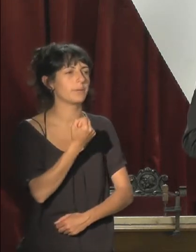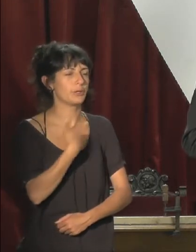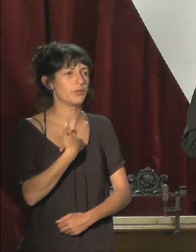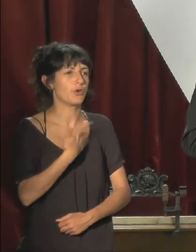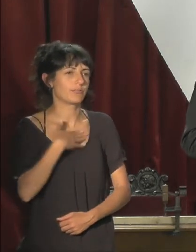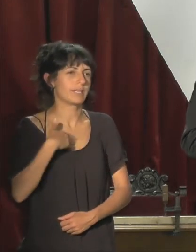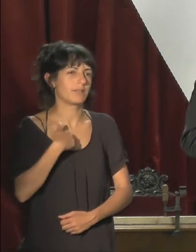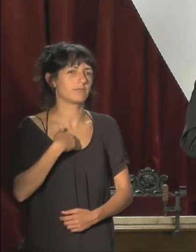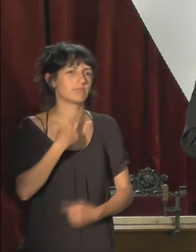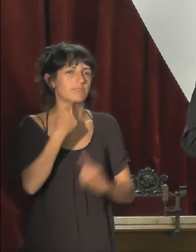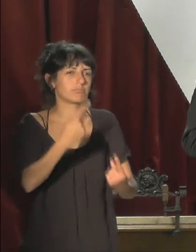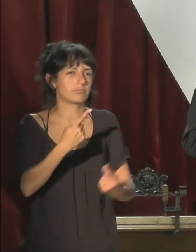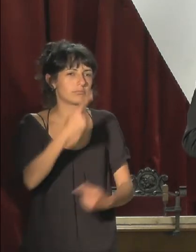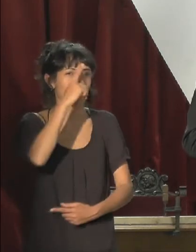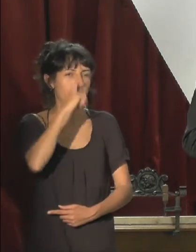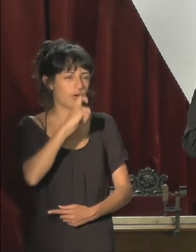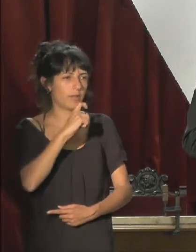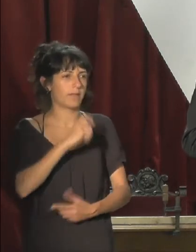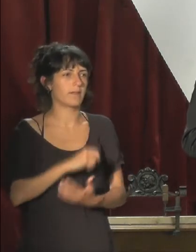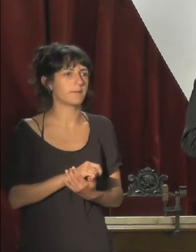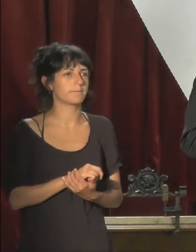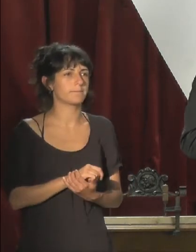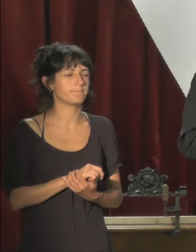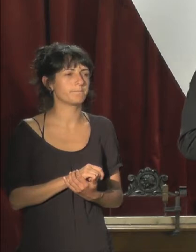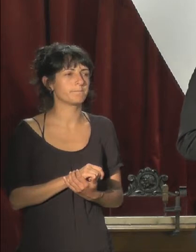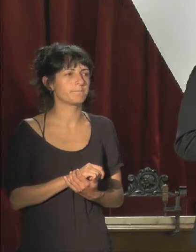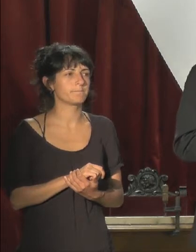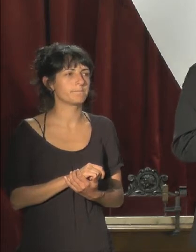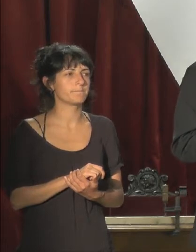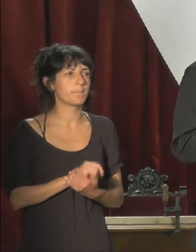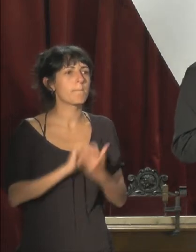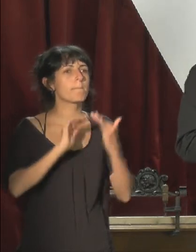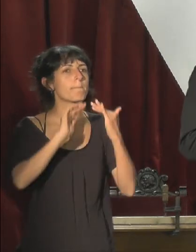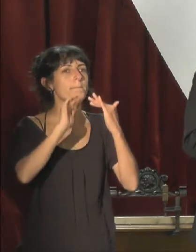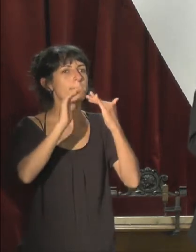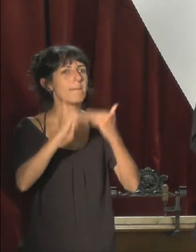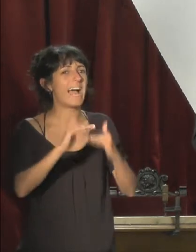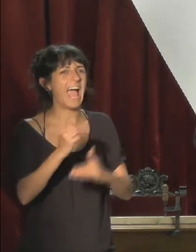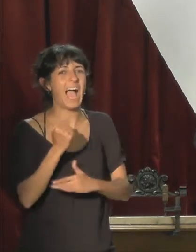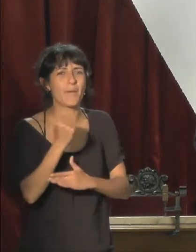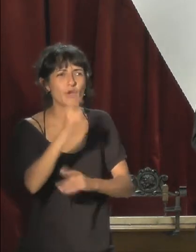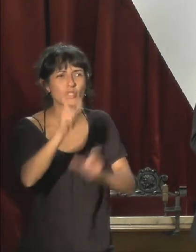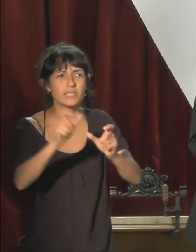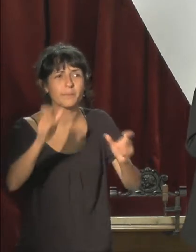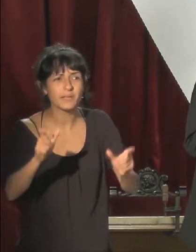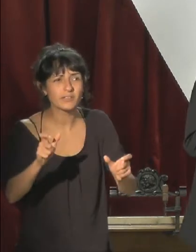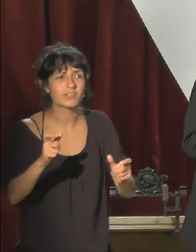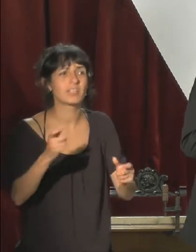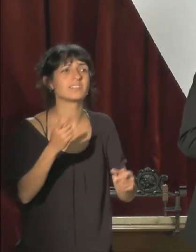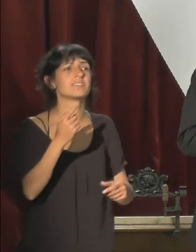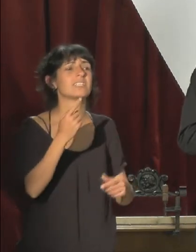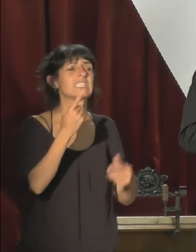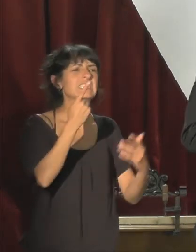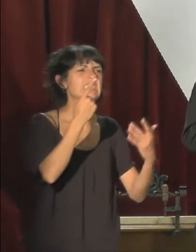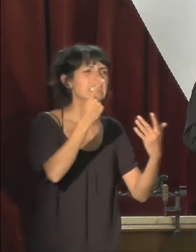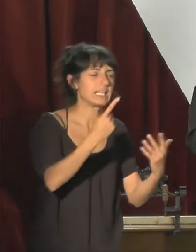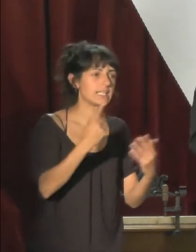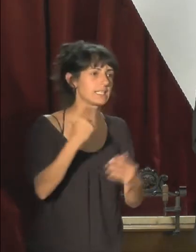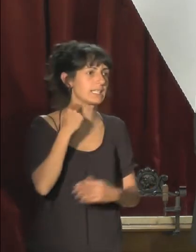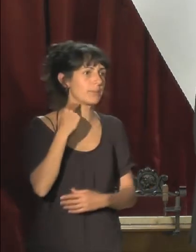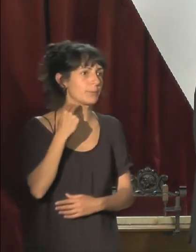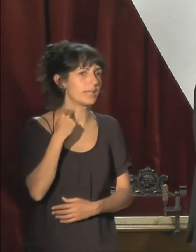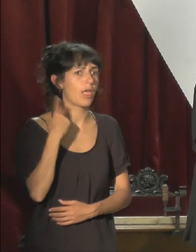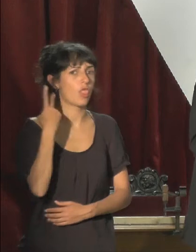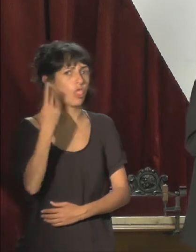agora, obtivo máis de 410.000 apoios populares, 6 deputados, deputadas e